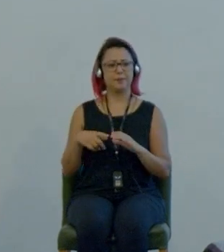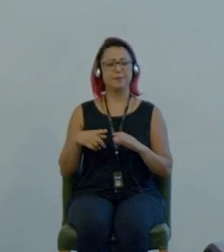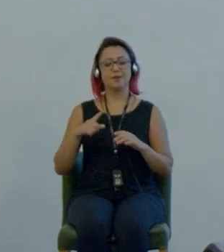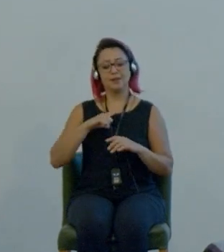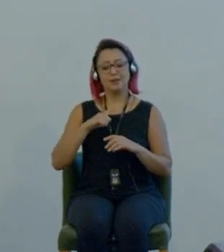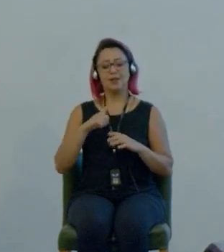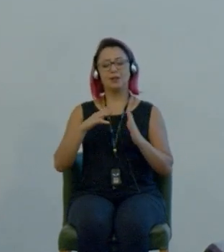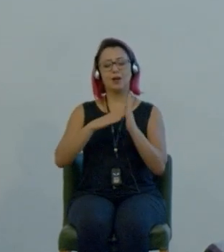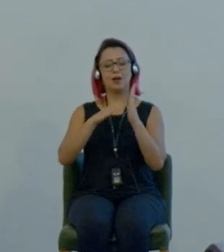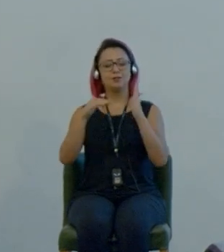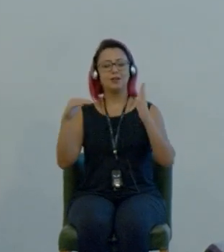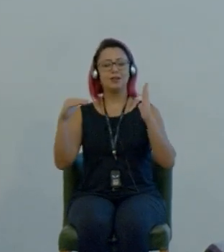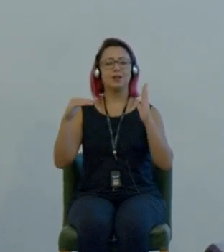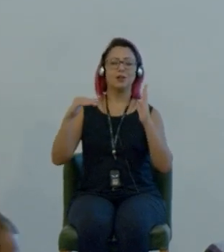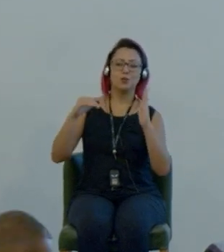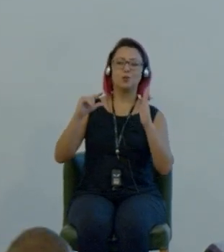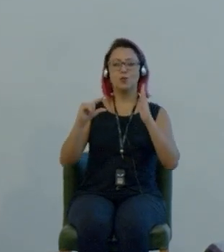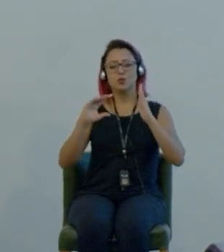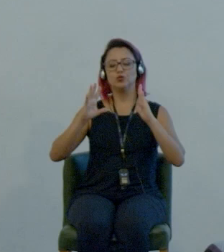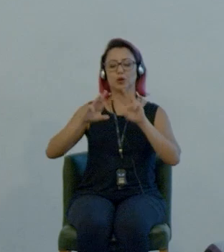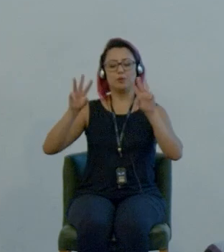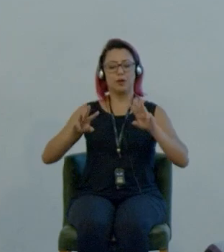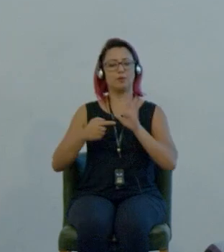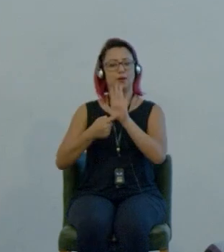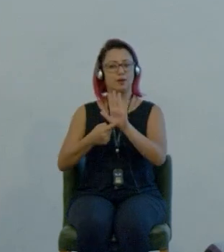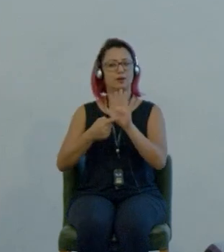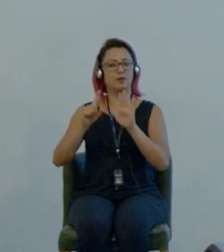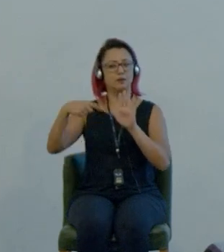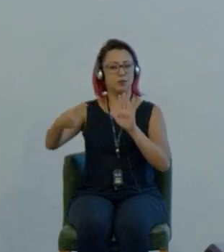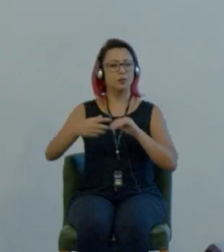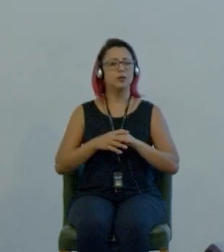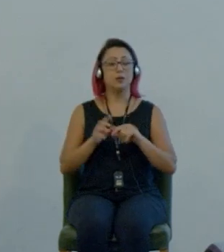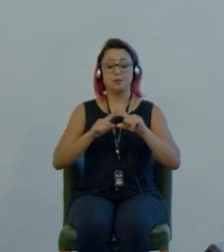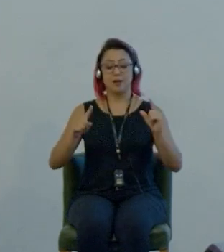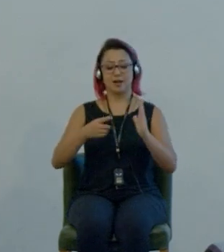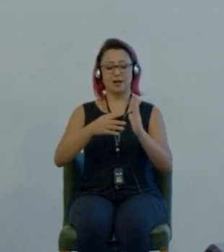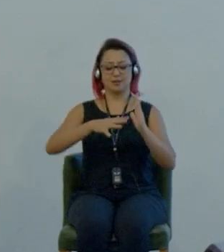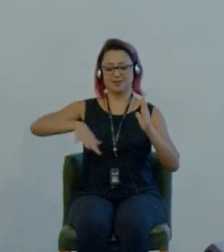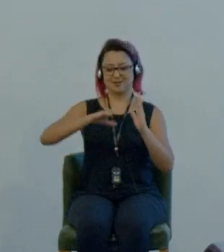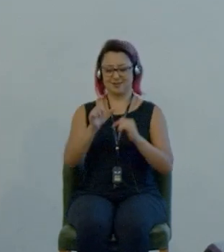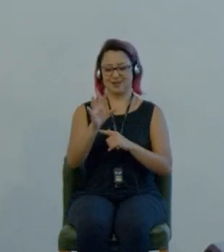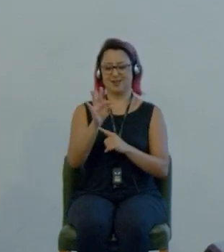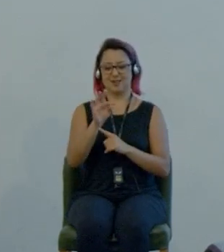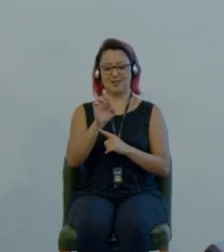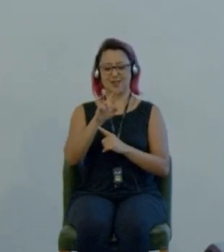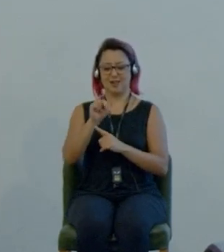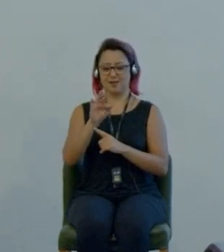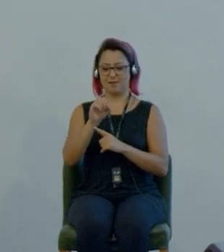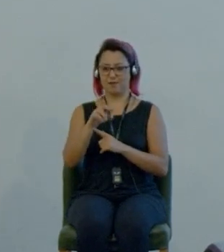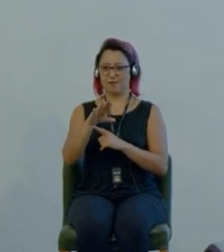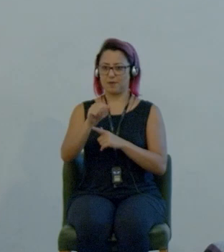déjà un peu cosmique dans les cartes. Vous allez voir, je vais vous les montrer. Terraforma, c'est normalement le